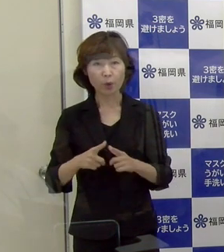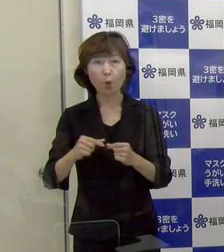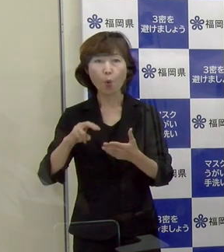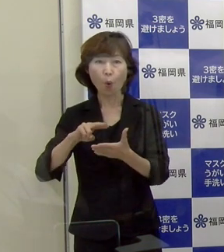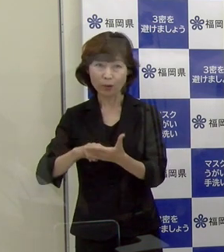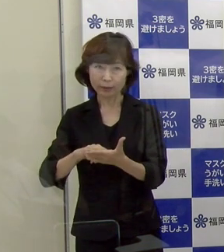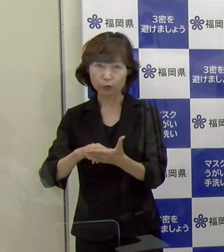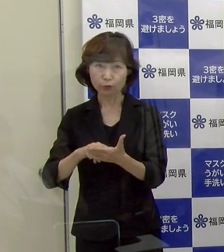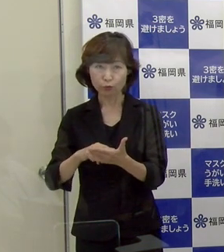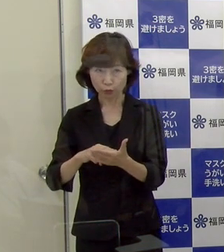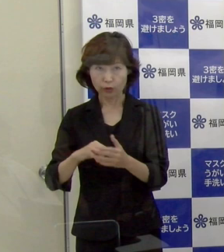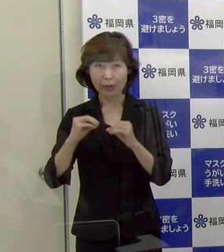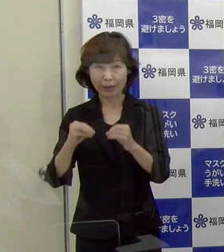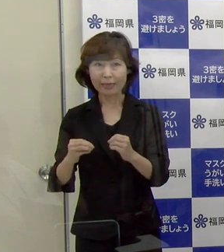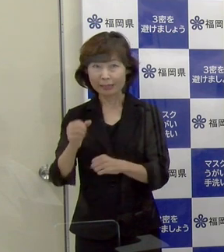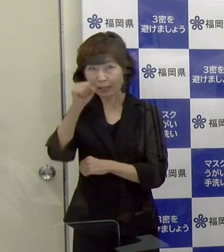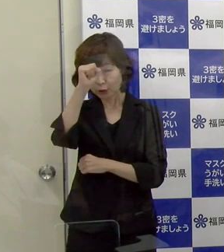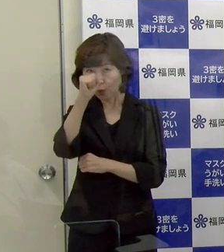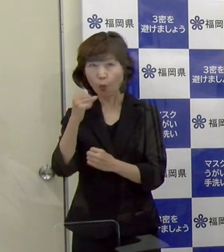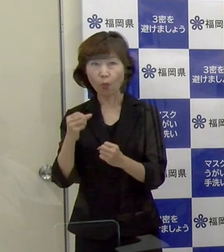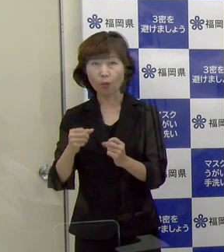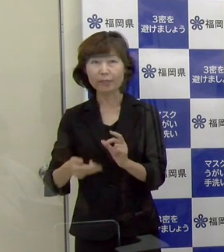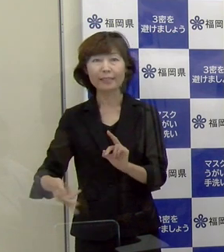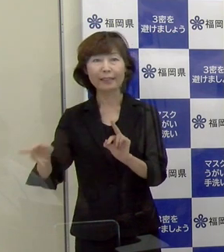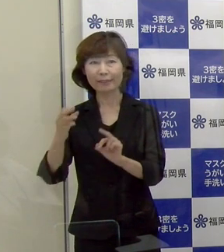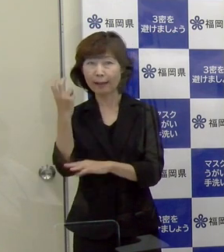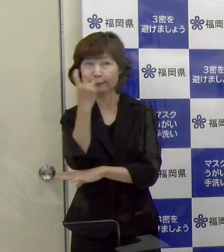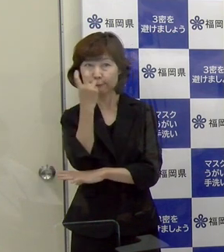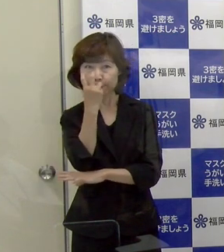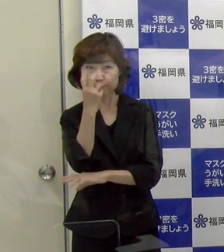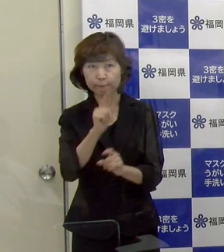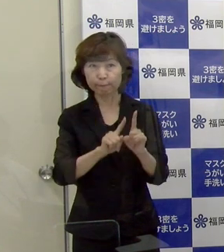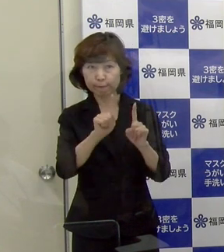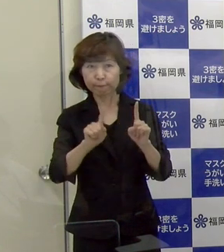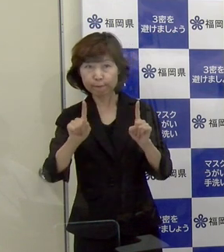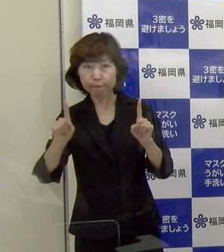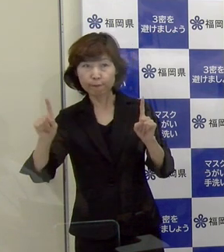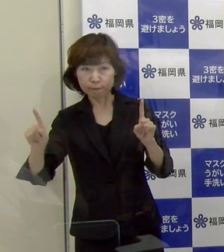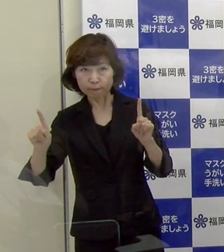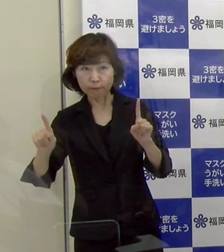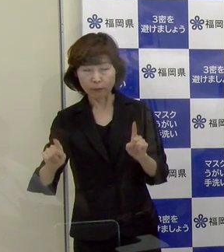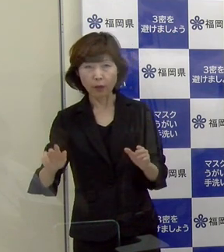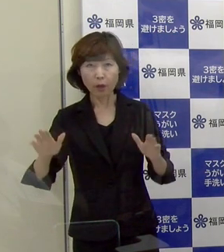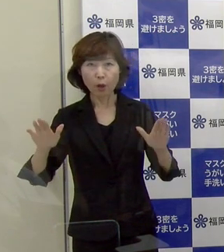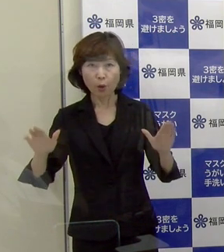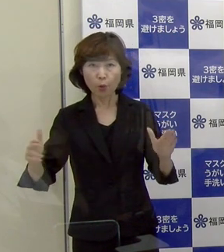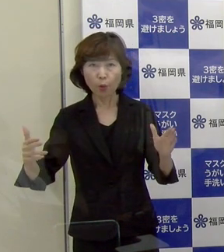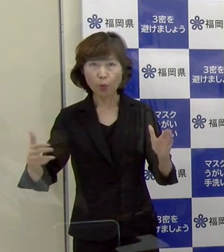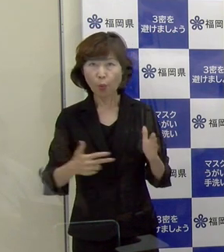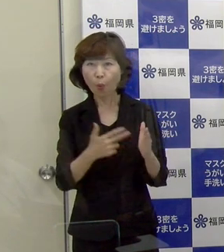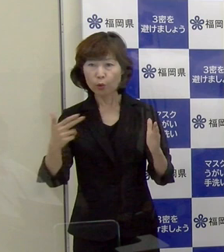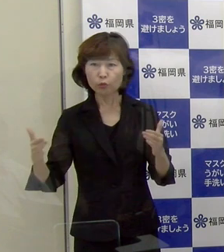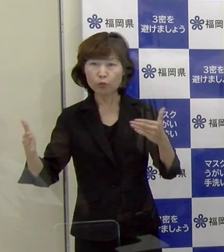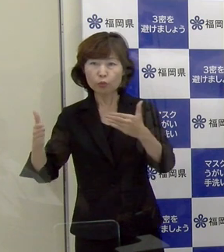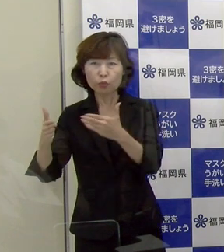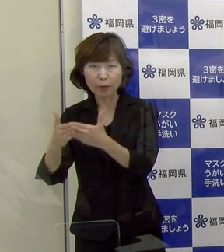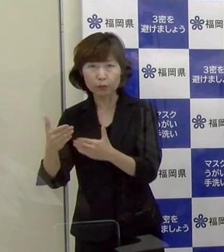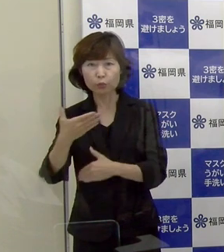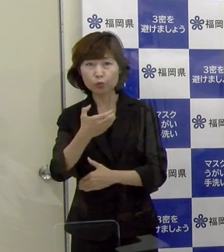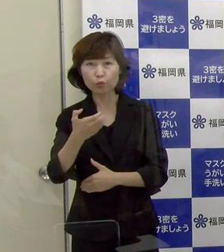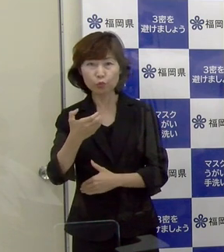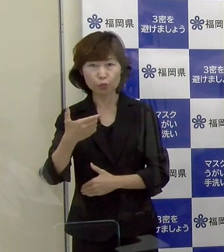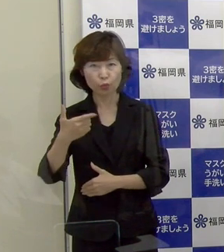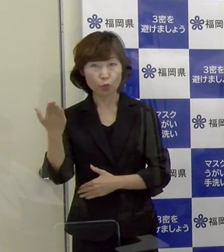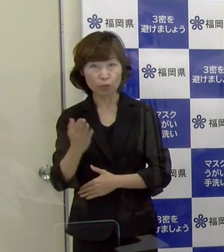感染症研究所の推計によりますと本州時点では96%兄到達を